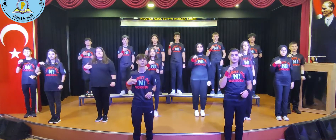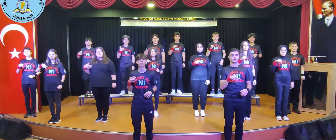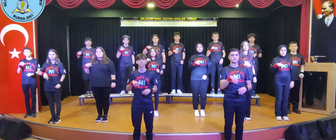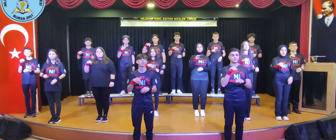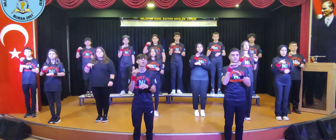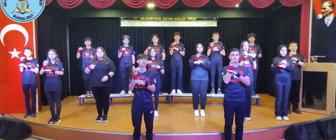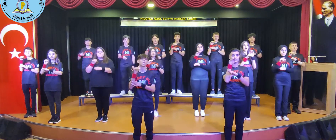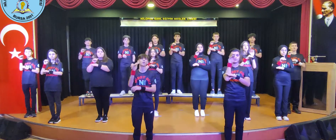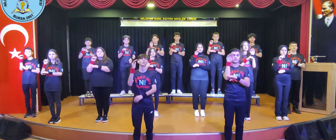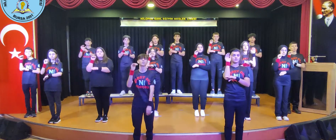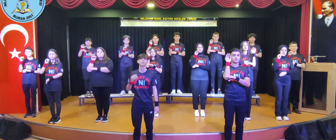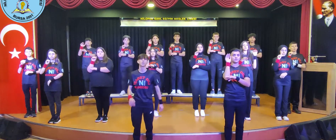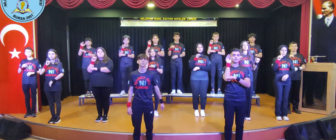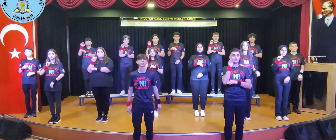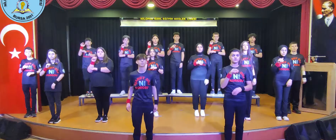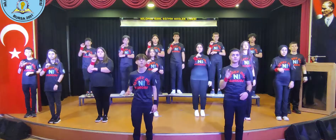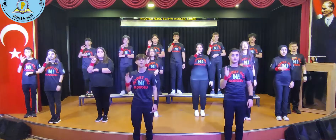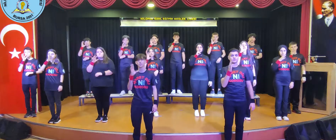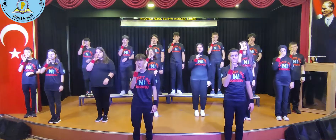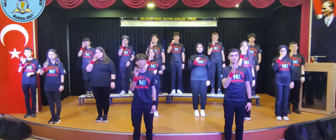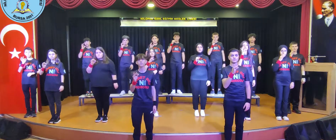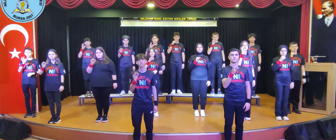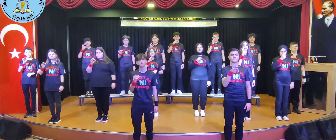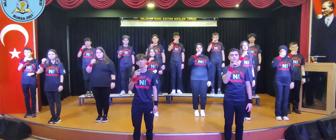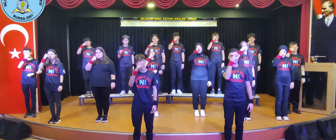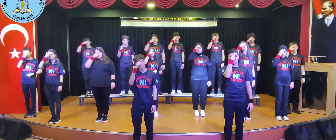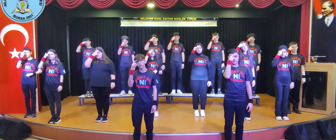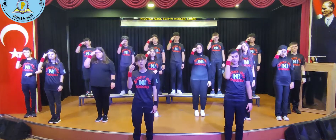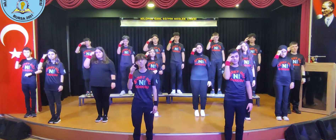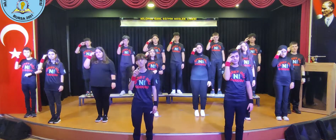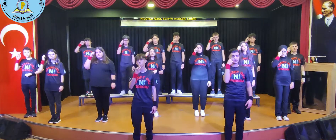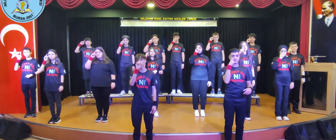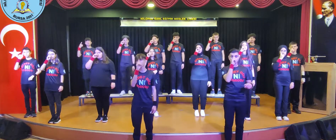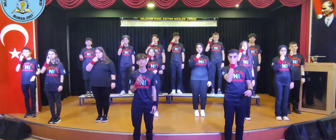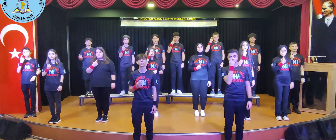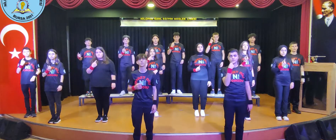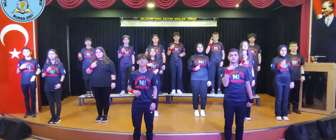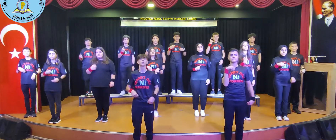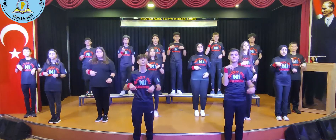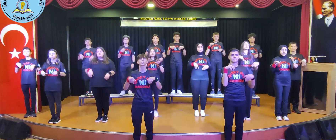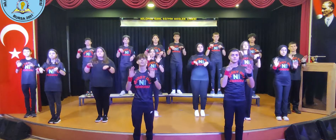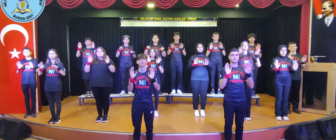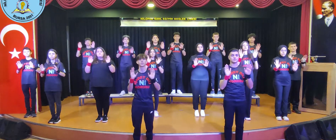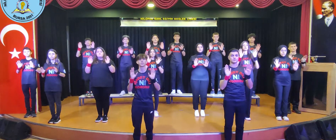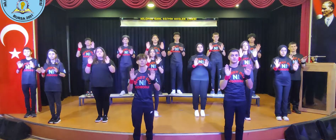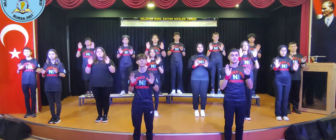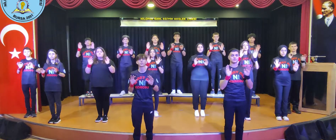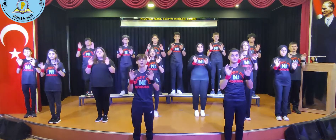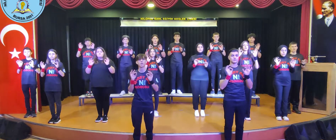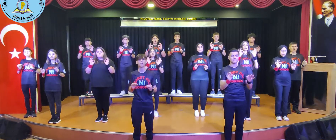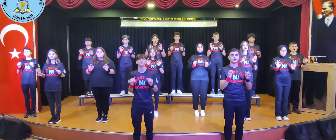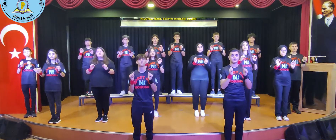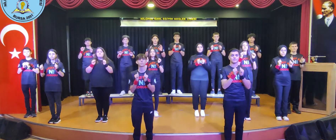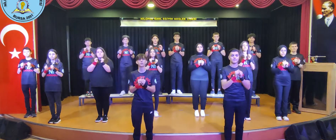biz bu hayatta Kimsenin kaderi yalnızlık değil Hep